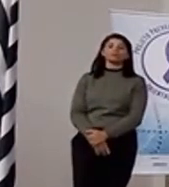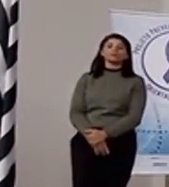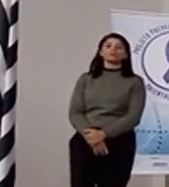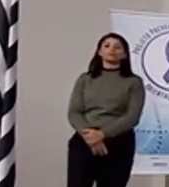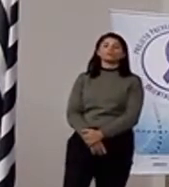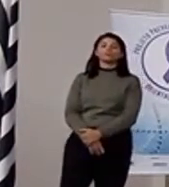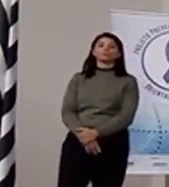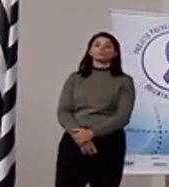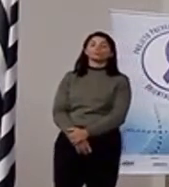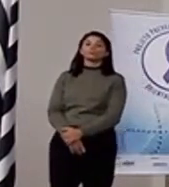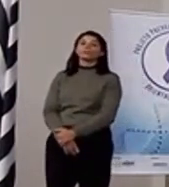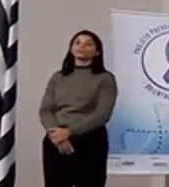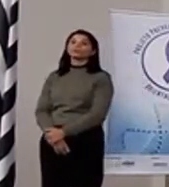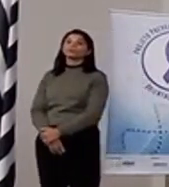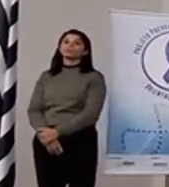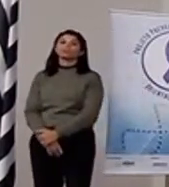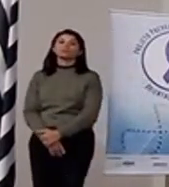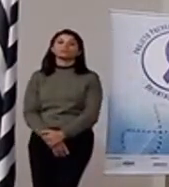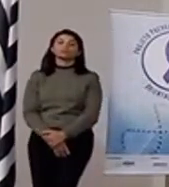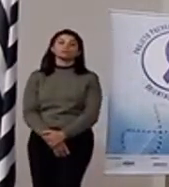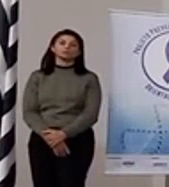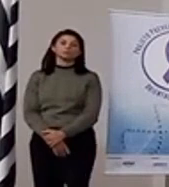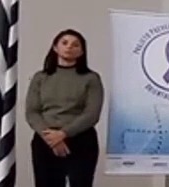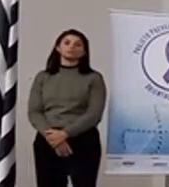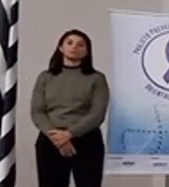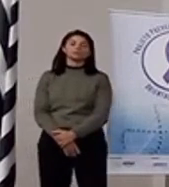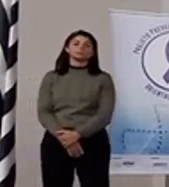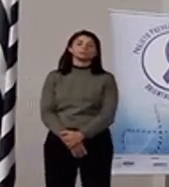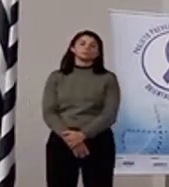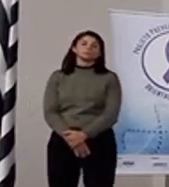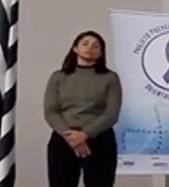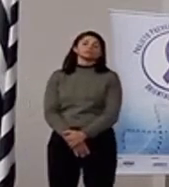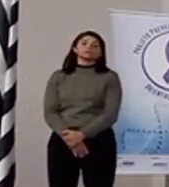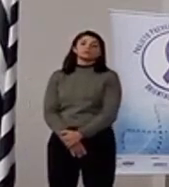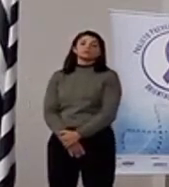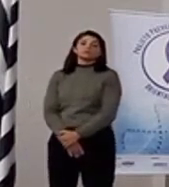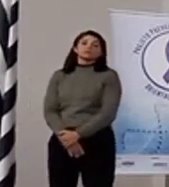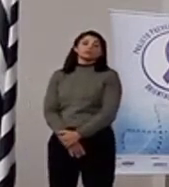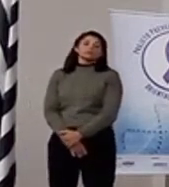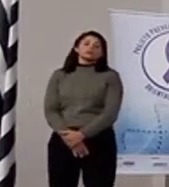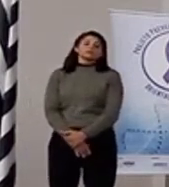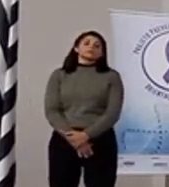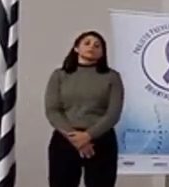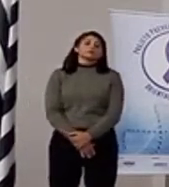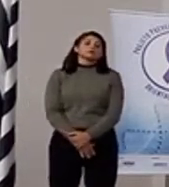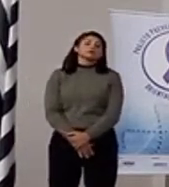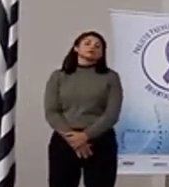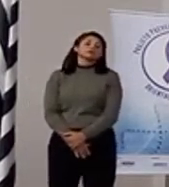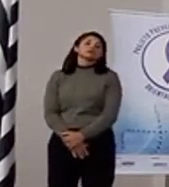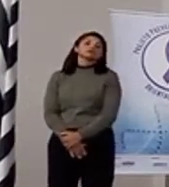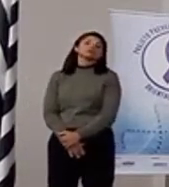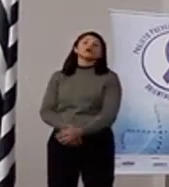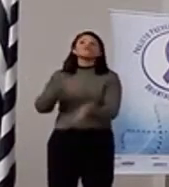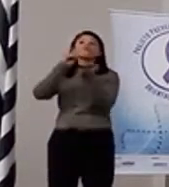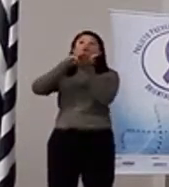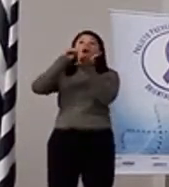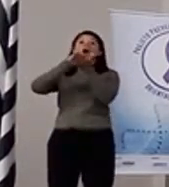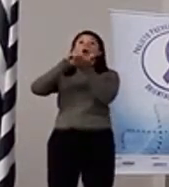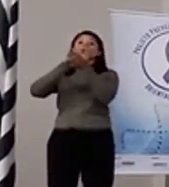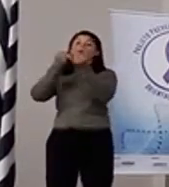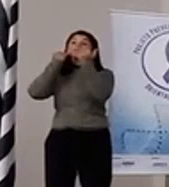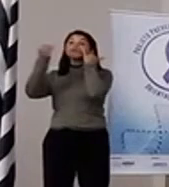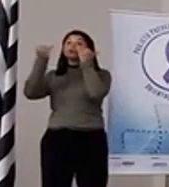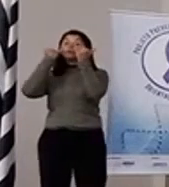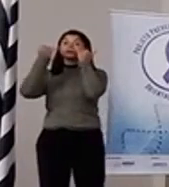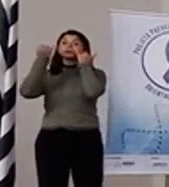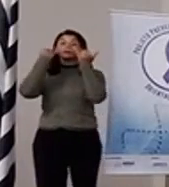teve que andar para chegar lá, né? Então, isso dificulta, né, os serviços, né? Você entendeu? Não é a dificuldade, é a falta de informação, mas eu, pelo